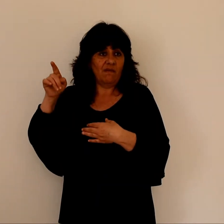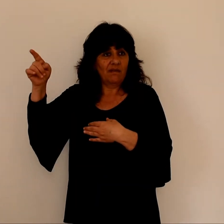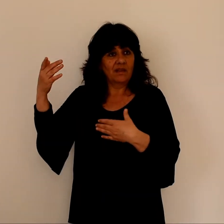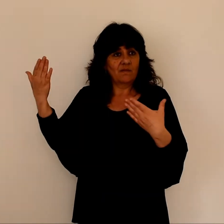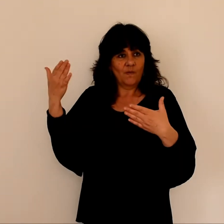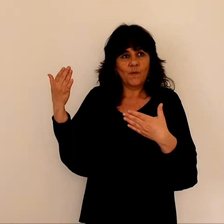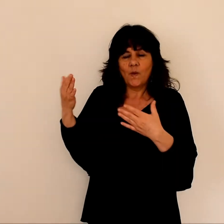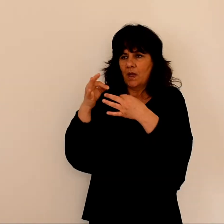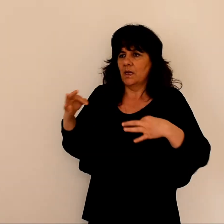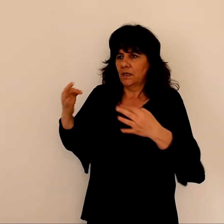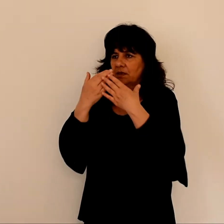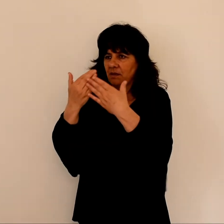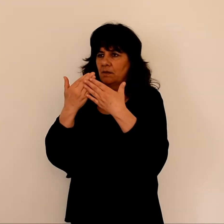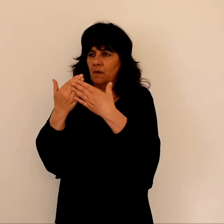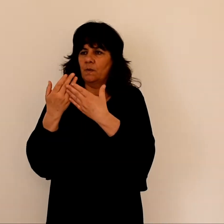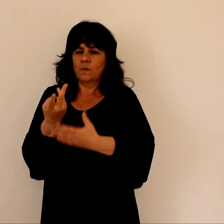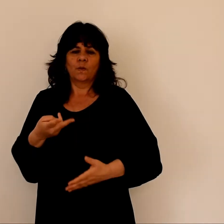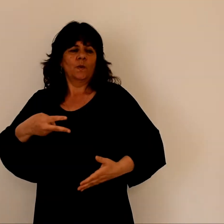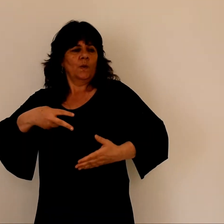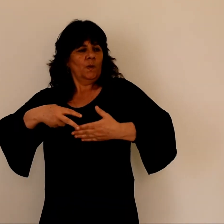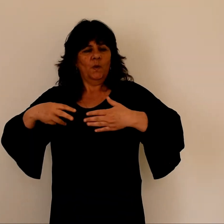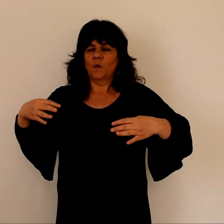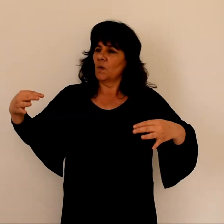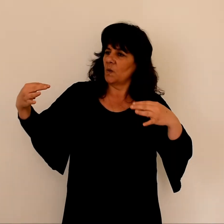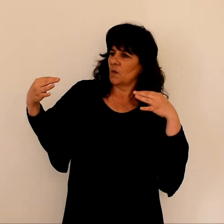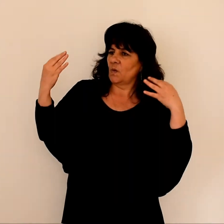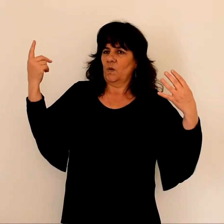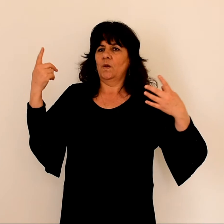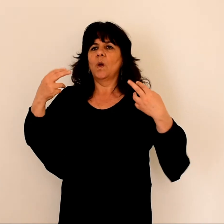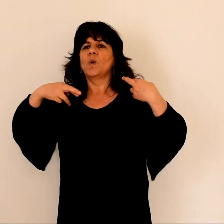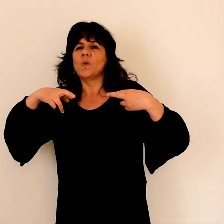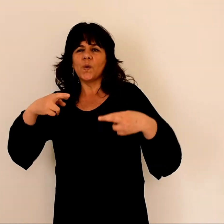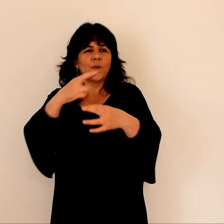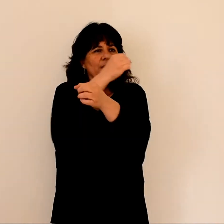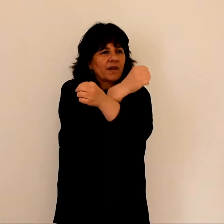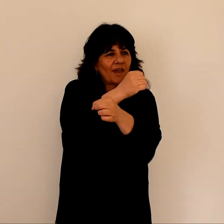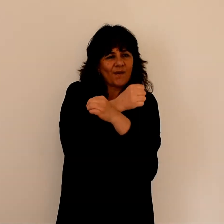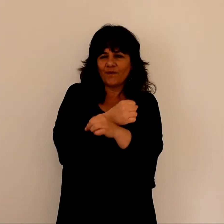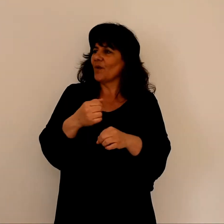et au carrefour pour bien se montrer aux hommes quand ils prient